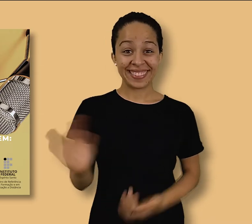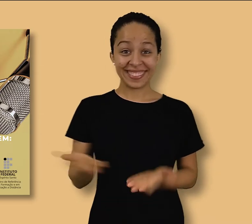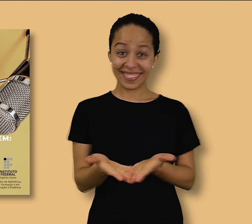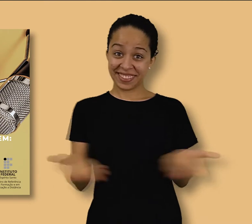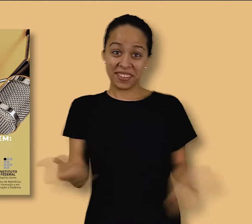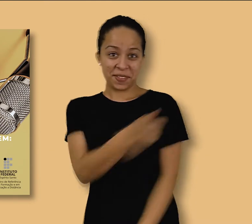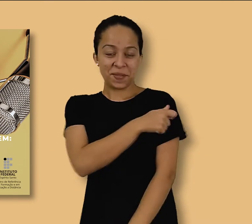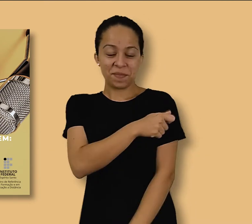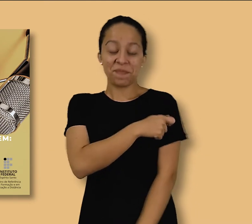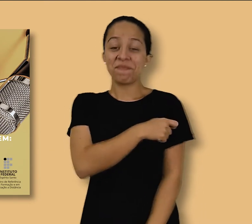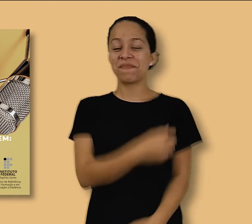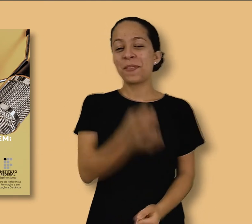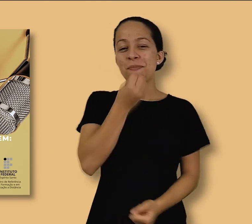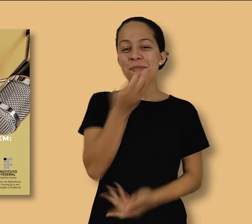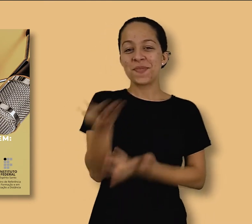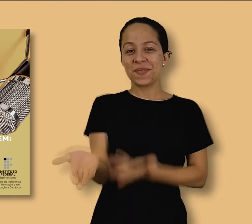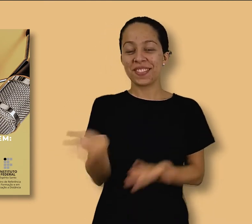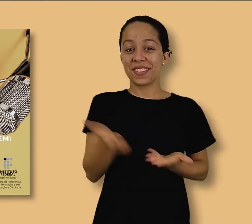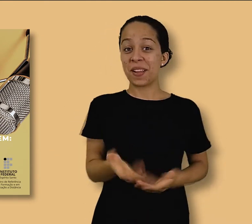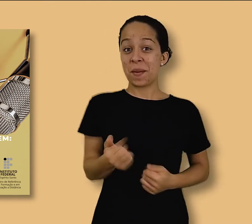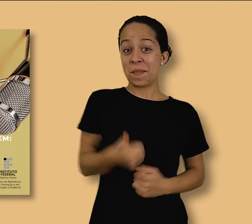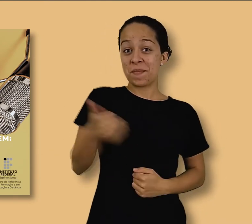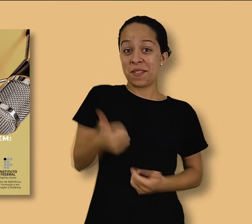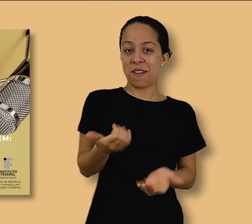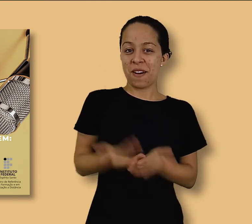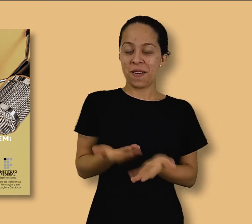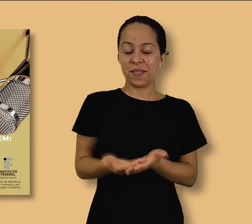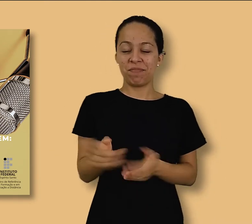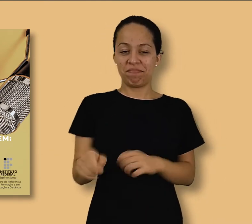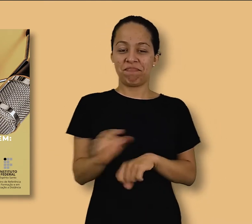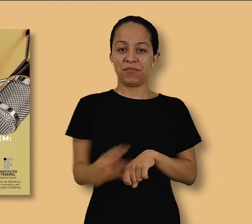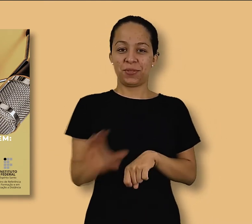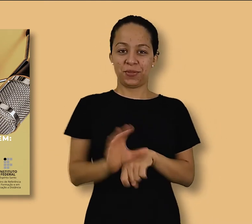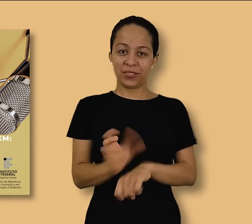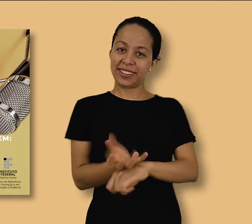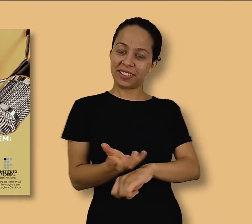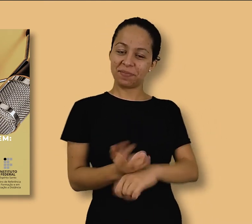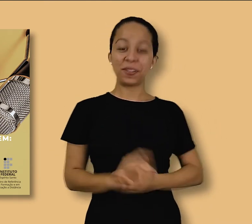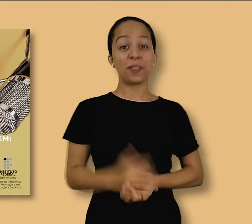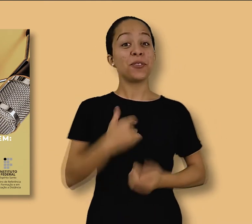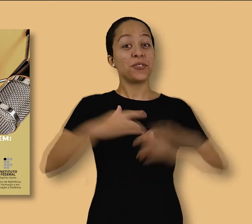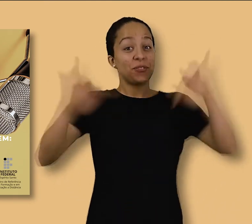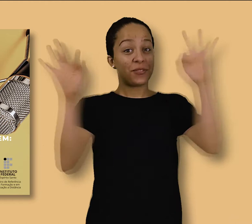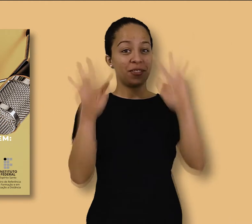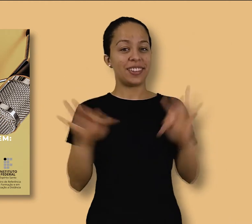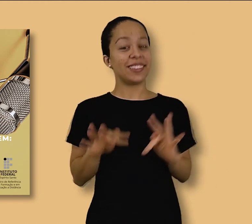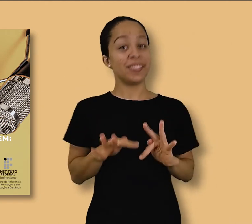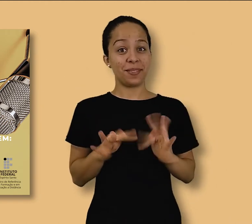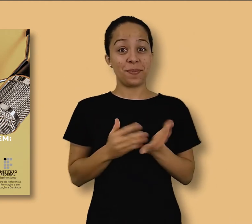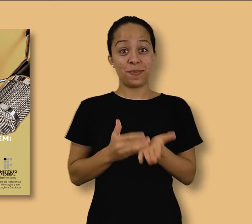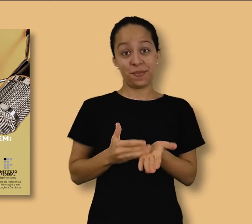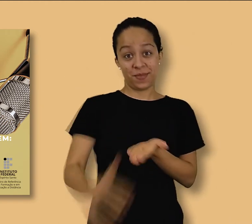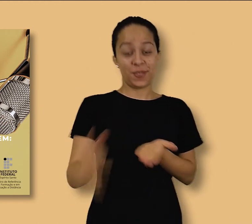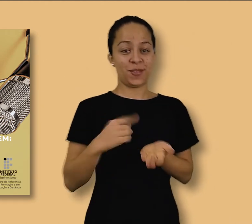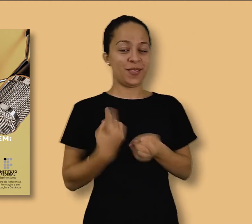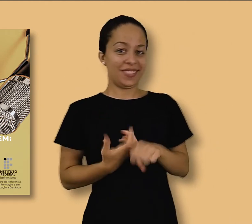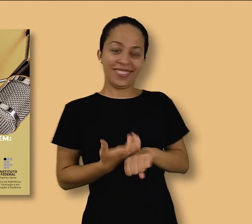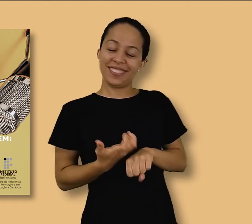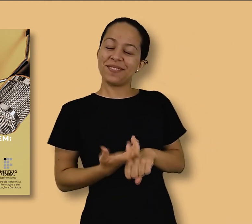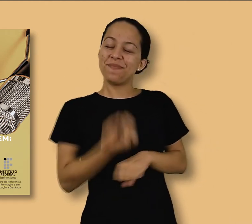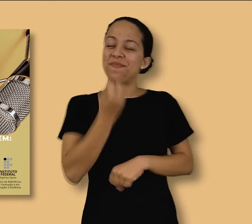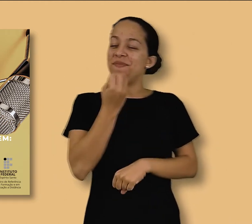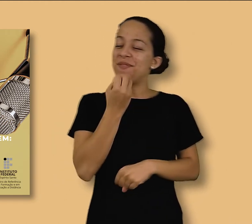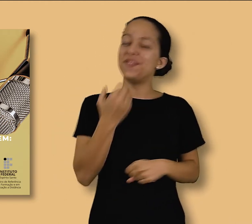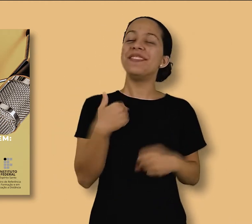o Olá pessoal sejam muito bem-vindos a primeira aula do curso estou muito feliz com início do nosso